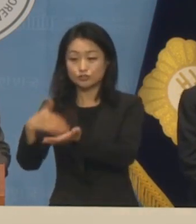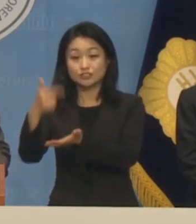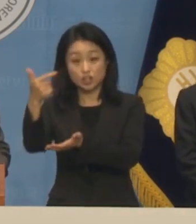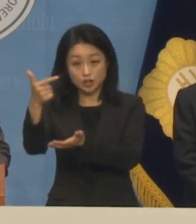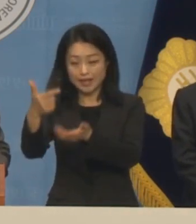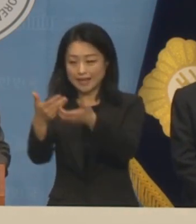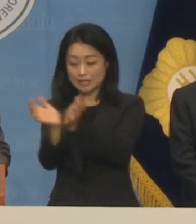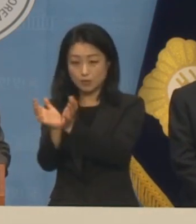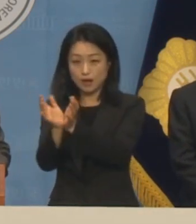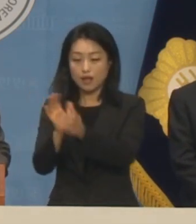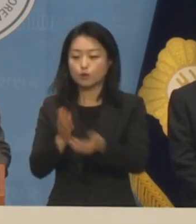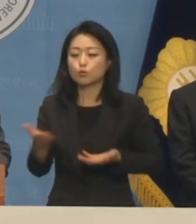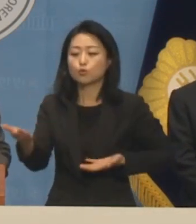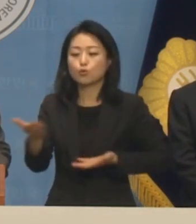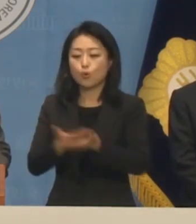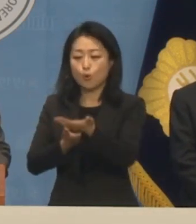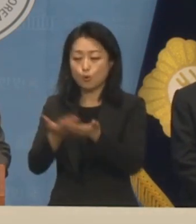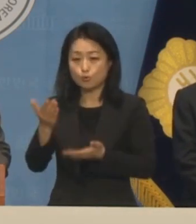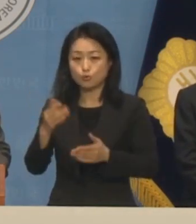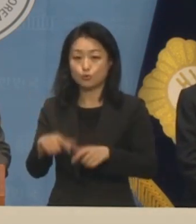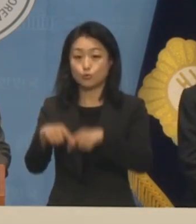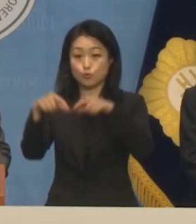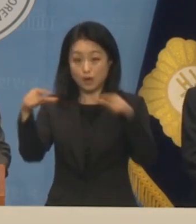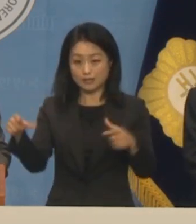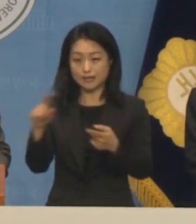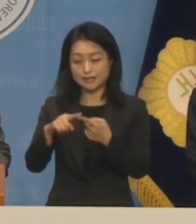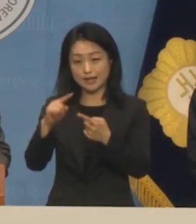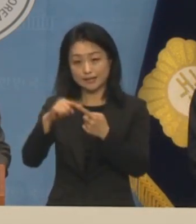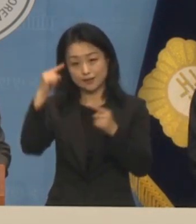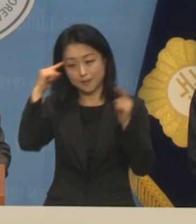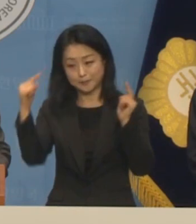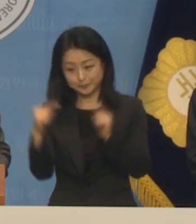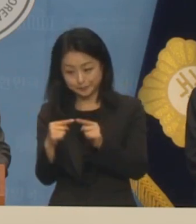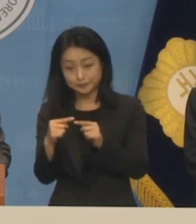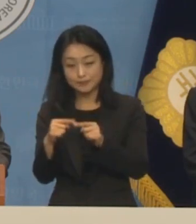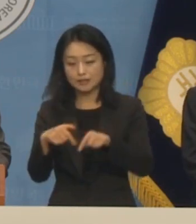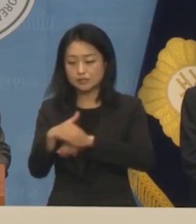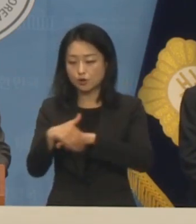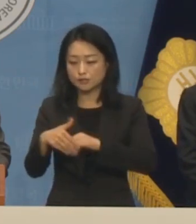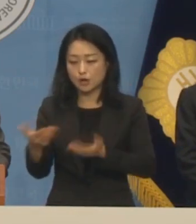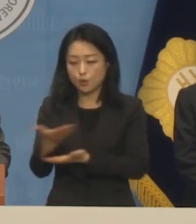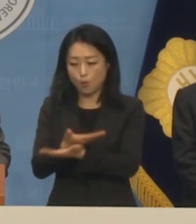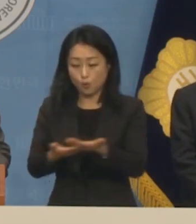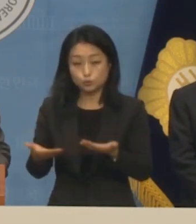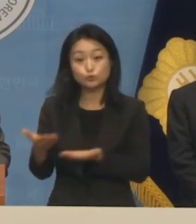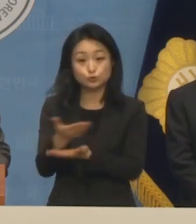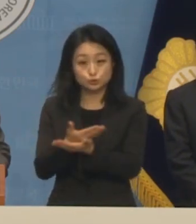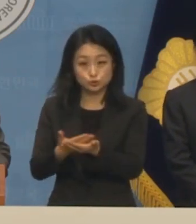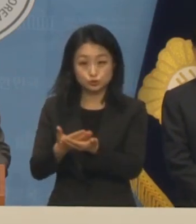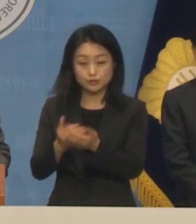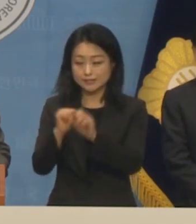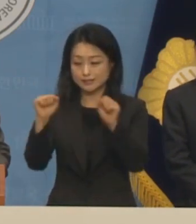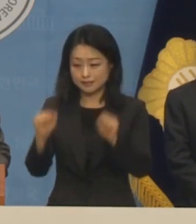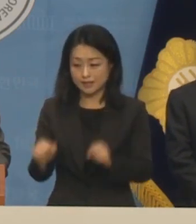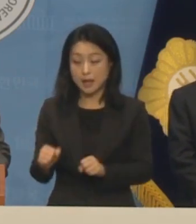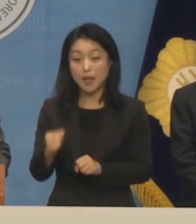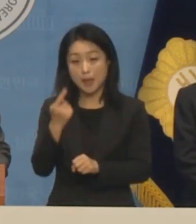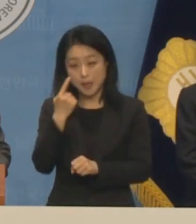교류 협력 강화 방안을 모색하기로 하여 정책 공유를 위한 네트워크를